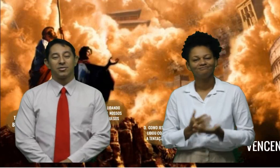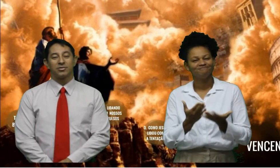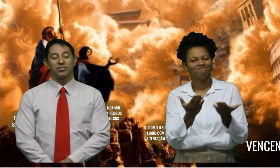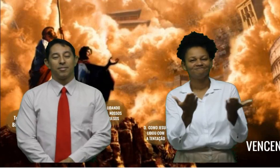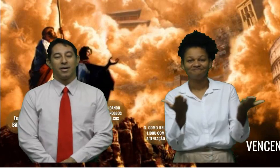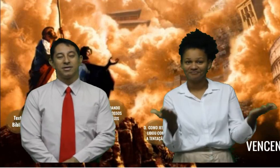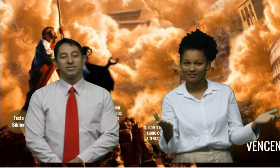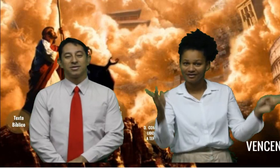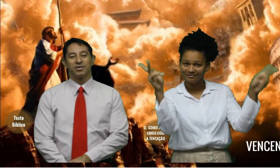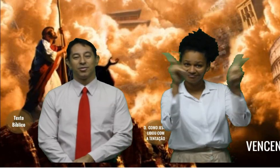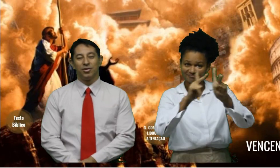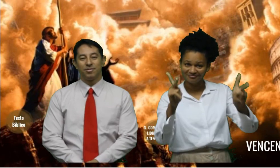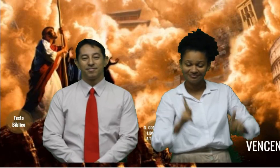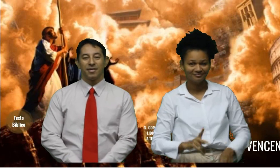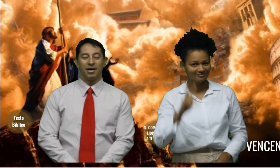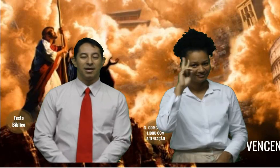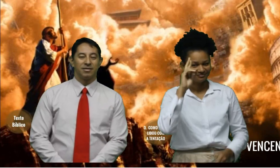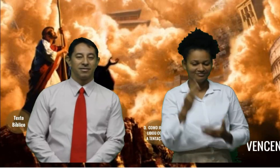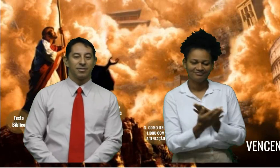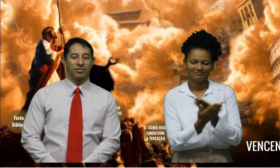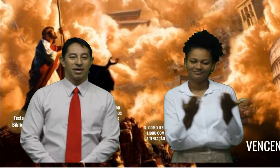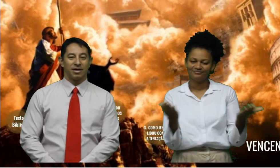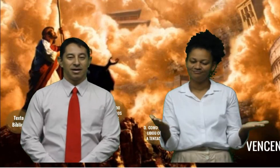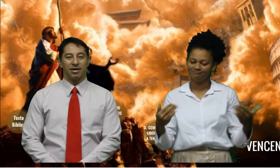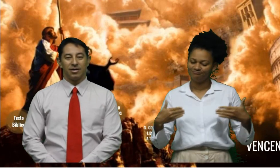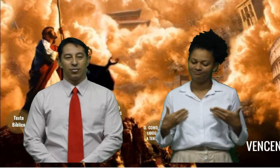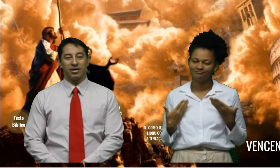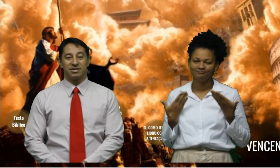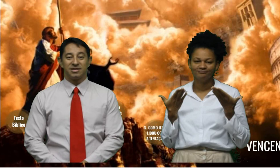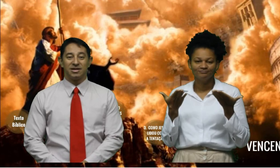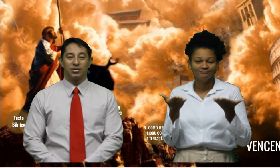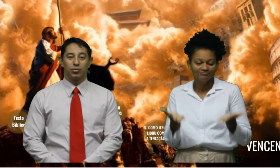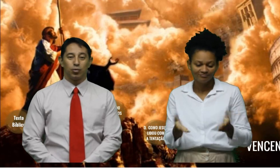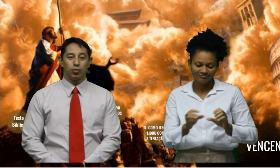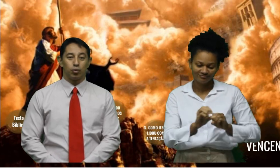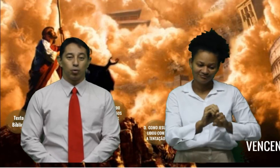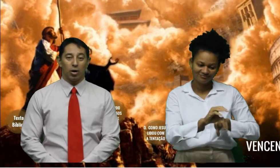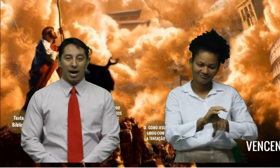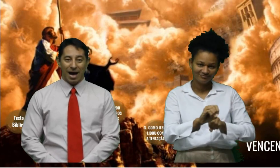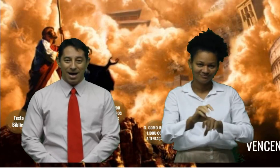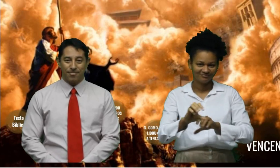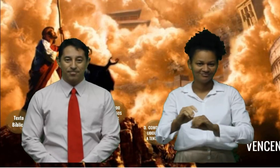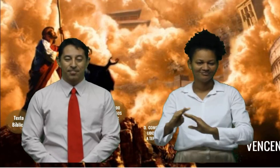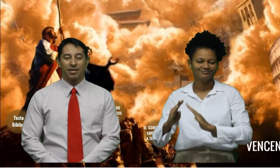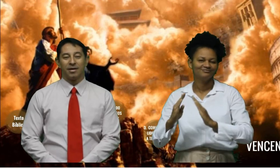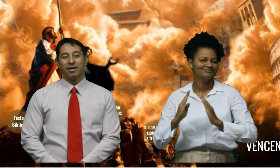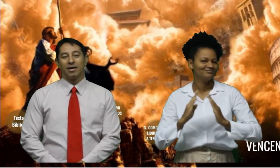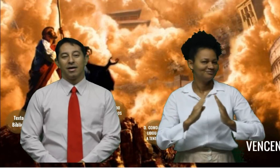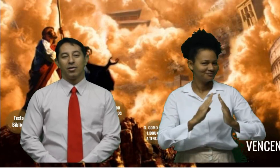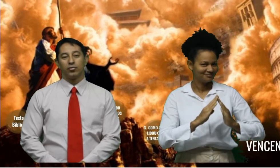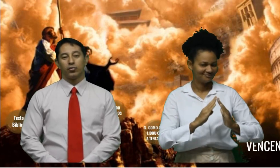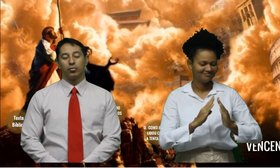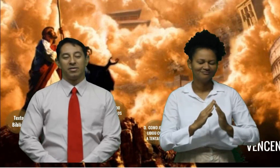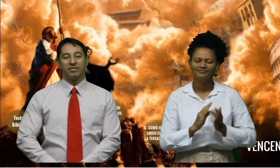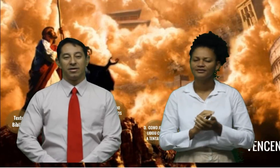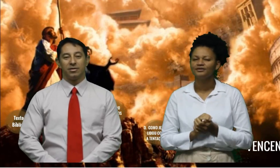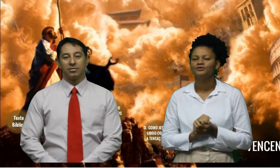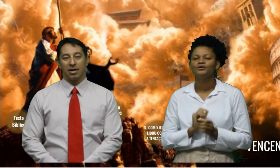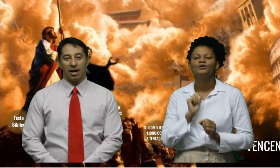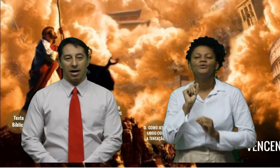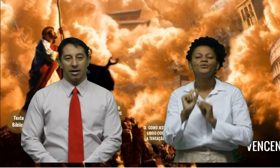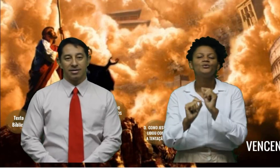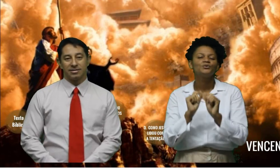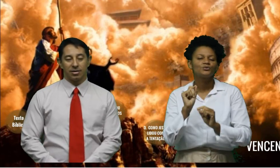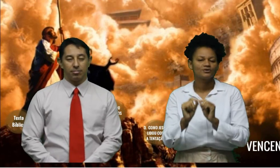Saudamos a todos com a paz do Senhor, Estamos aqui no ensino no lar, é um